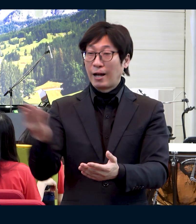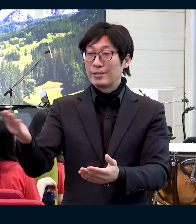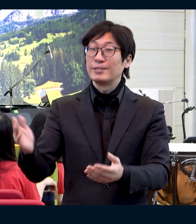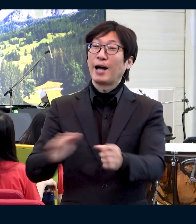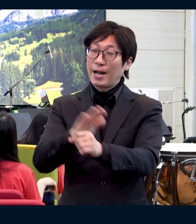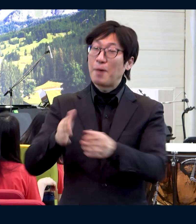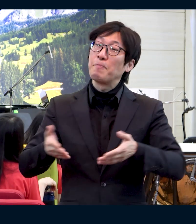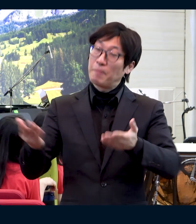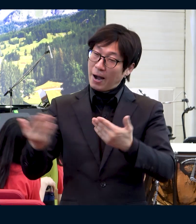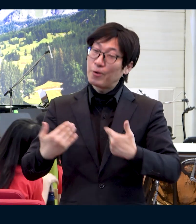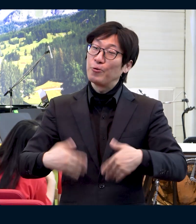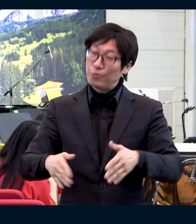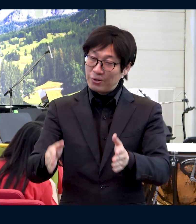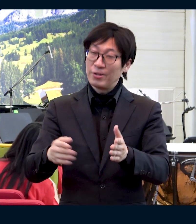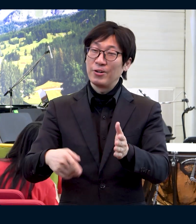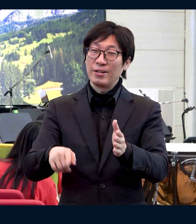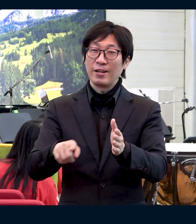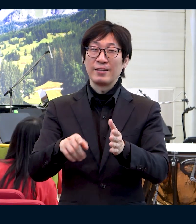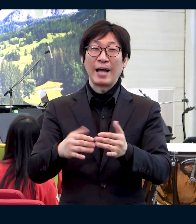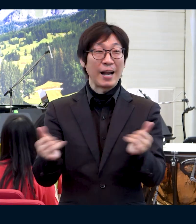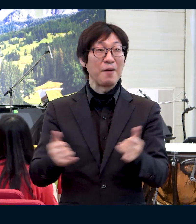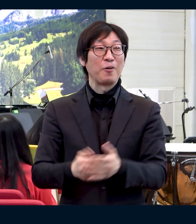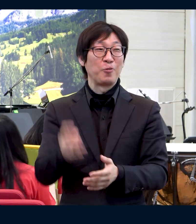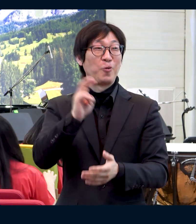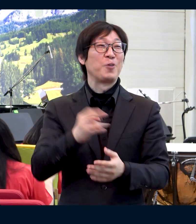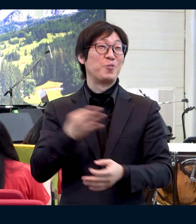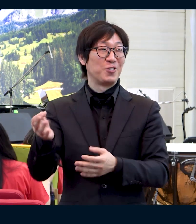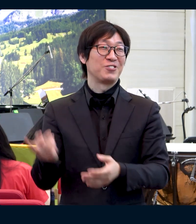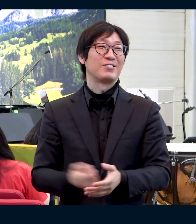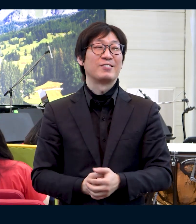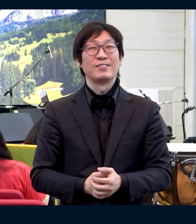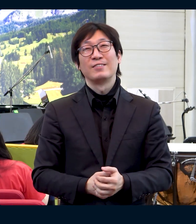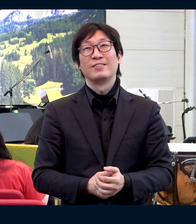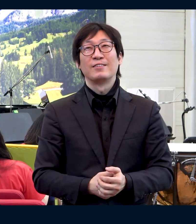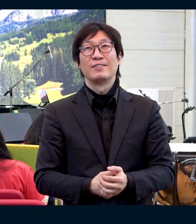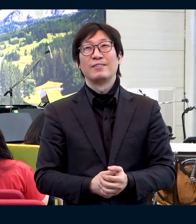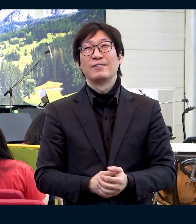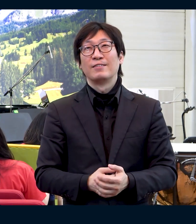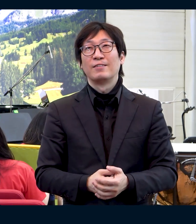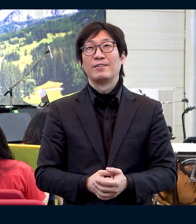당신은 사랑받기 위해 태어난 사람.